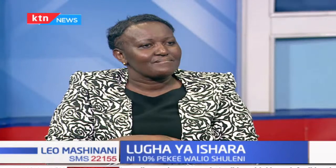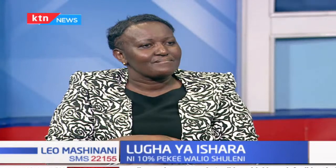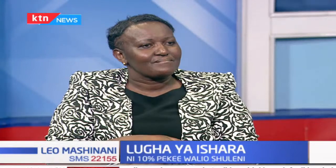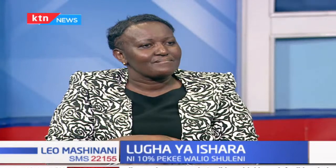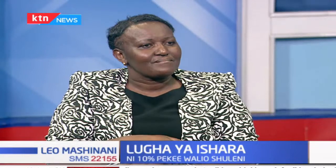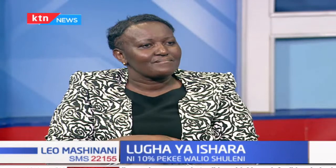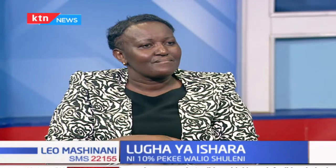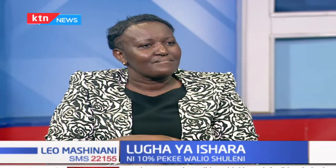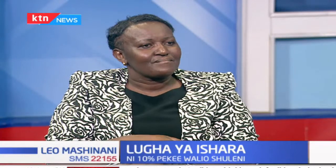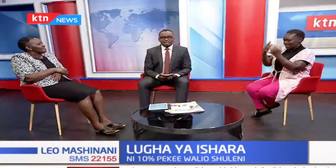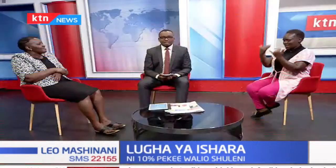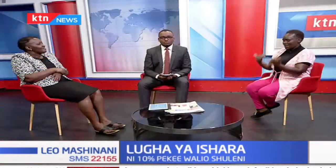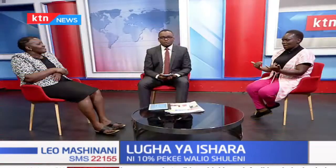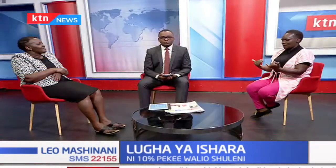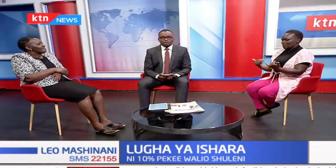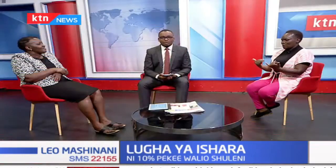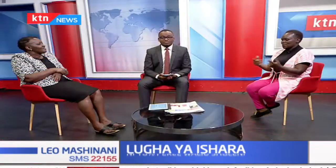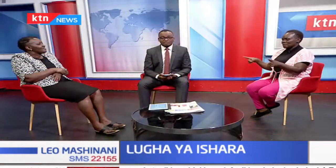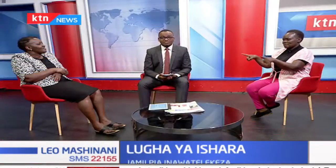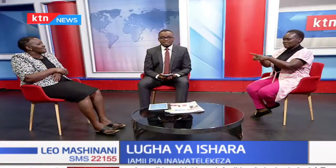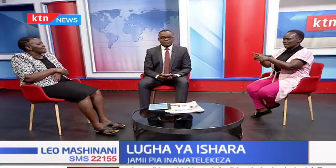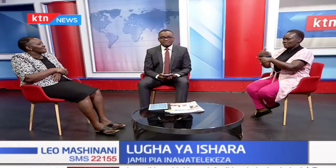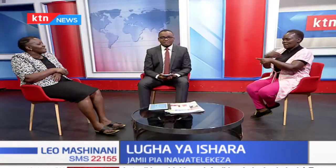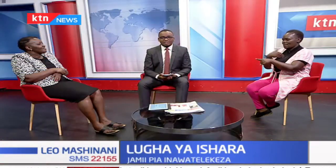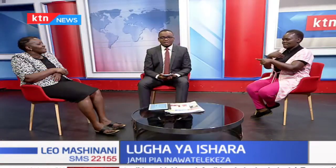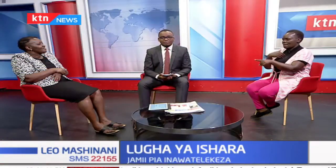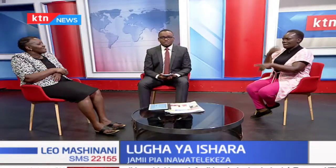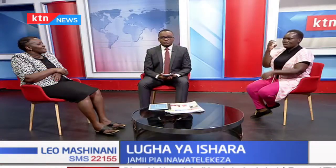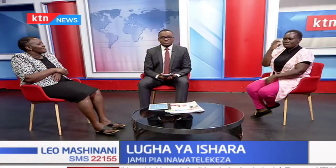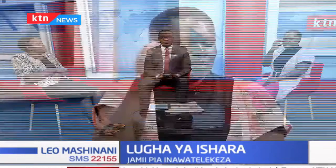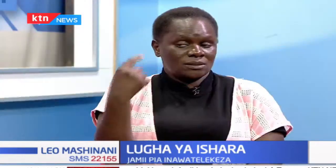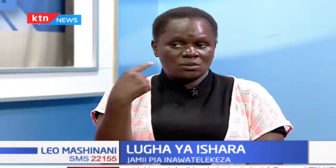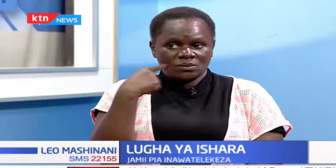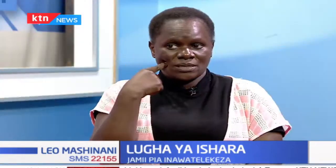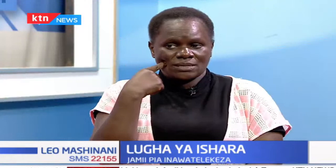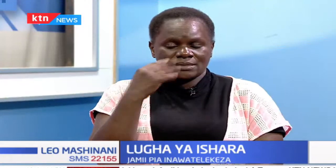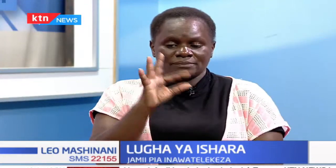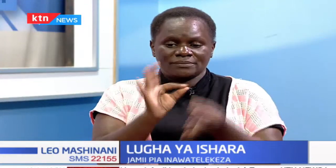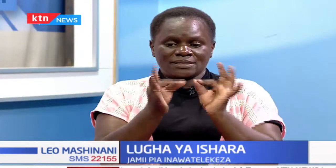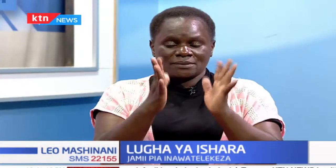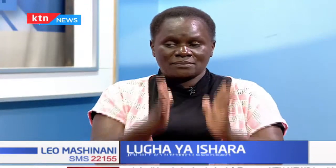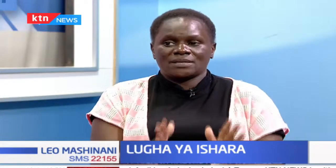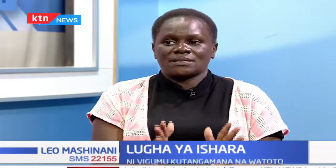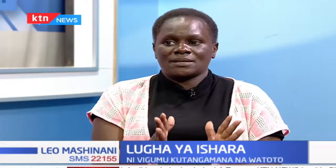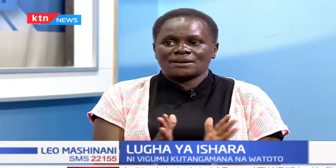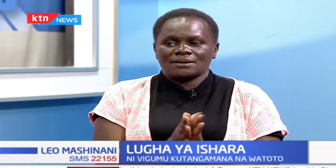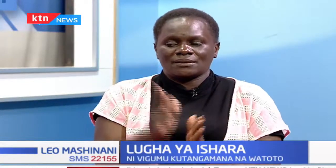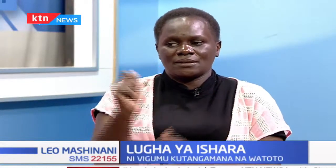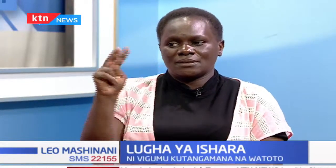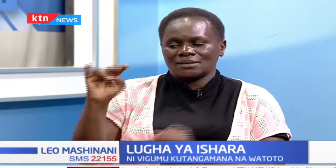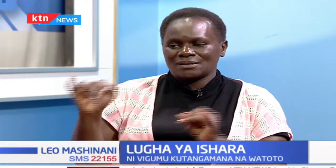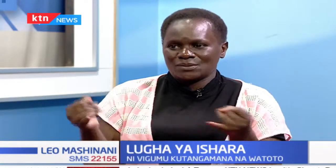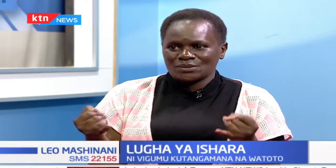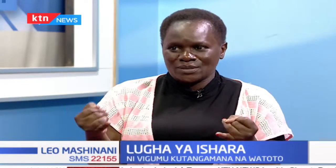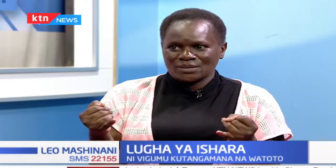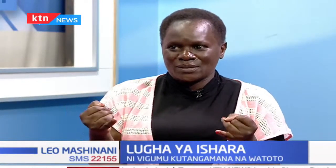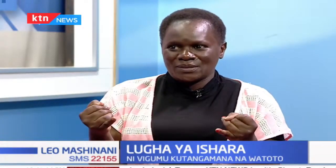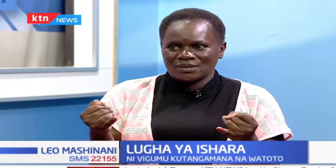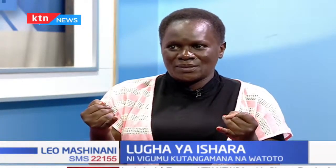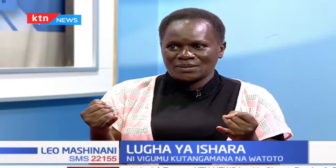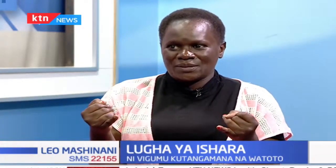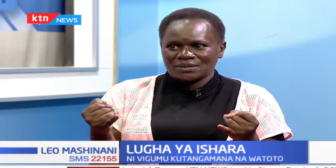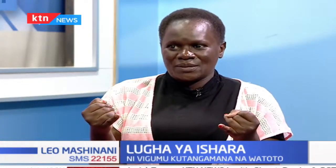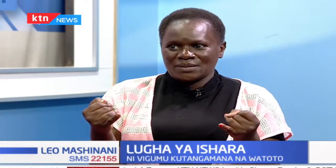mtazamaji. Basi naye tumekuwa vile vile na Merisha Wita, ambaye ni mfasiri wa lugha hapa ndani ya KT News na